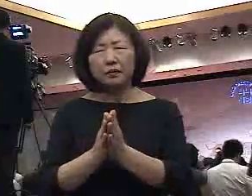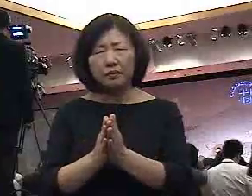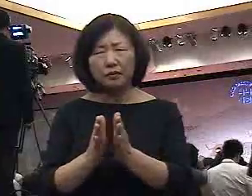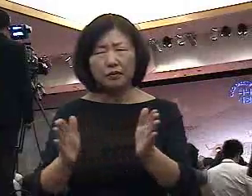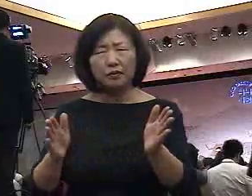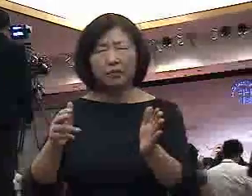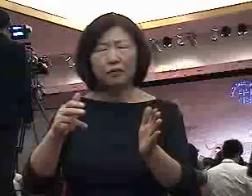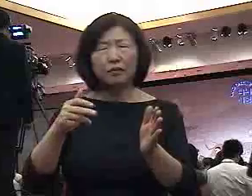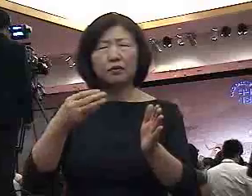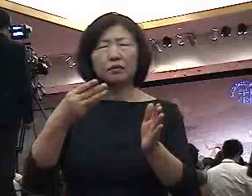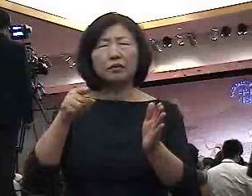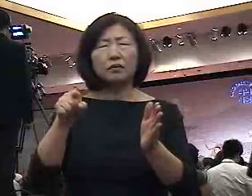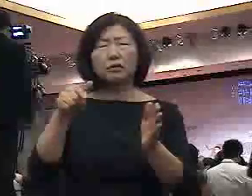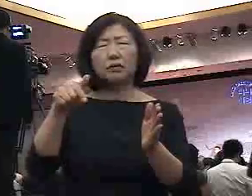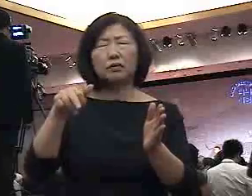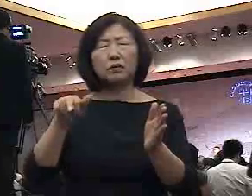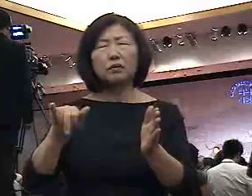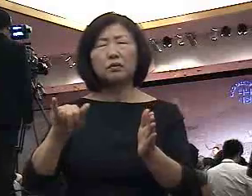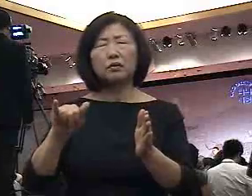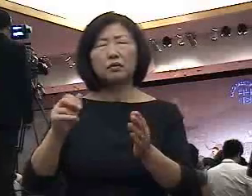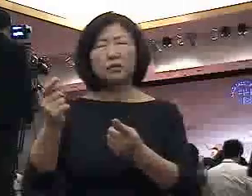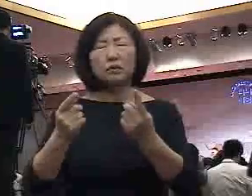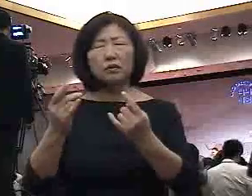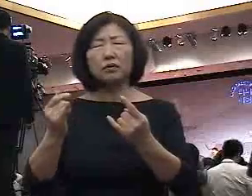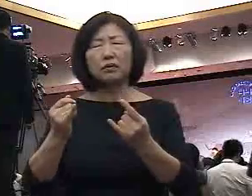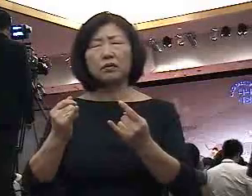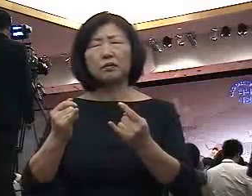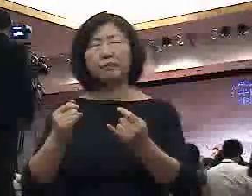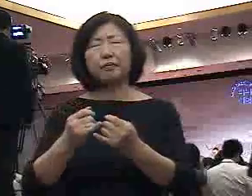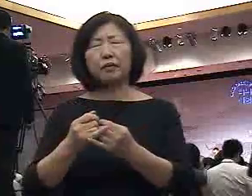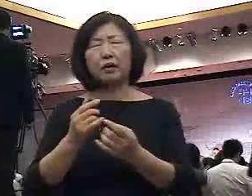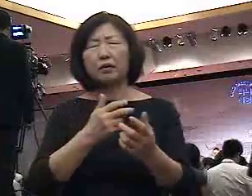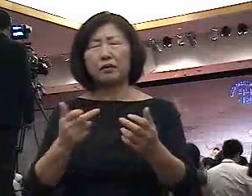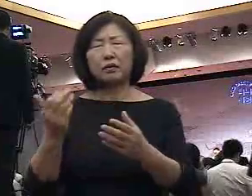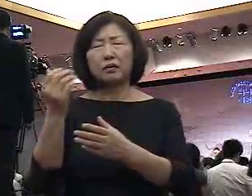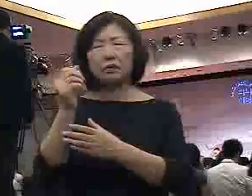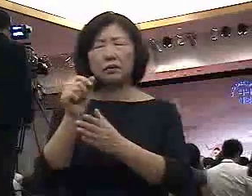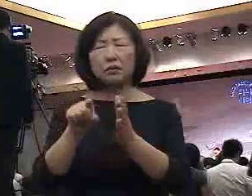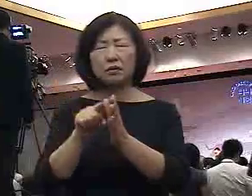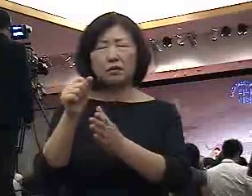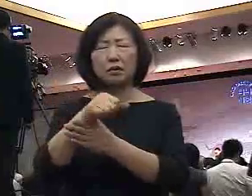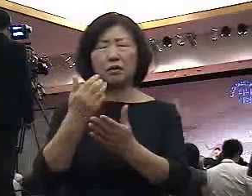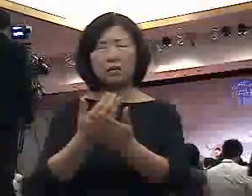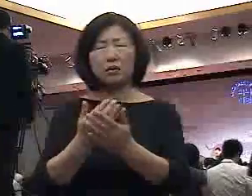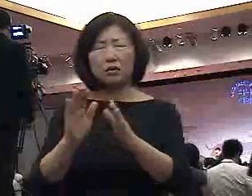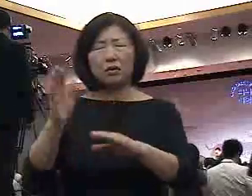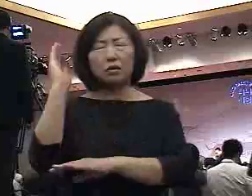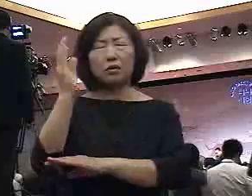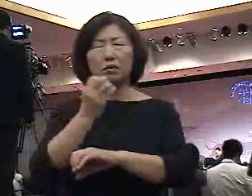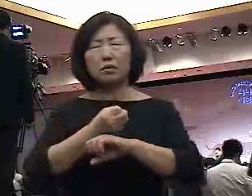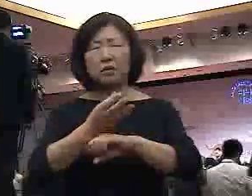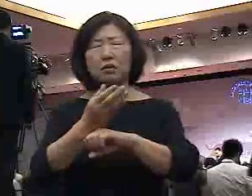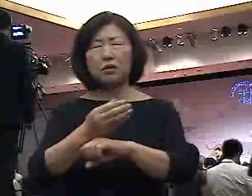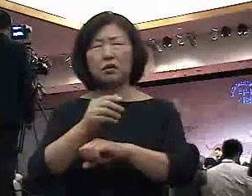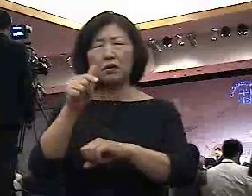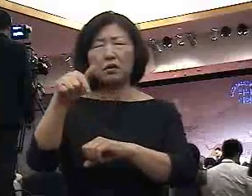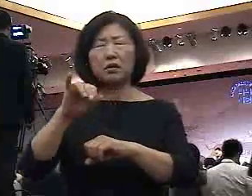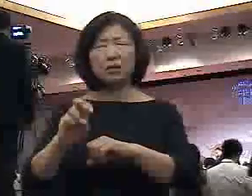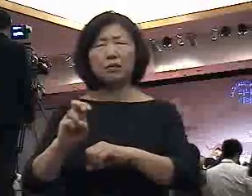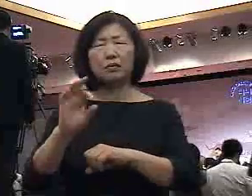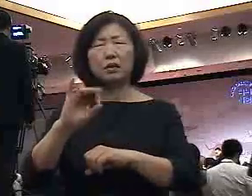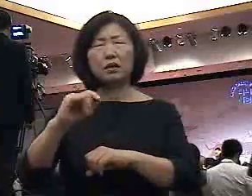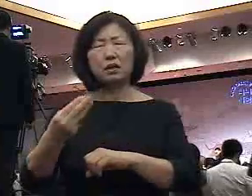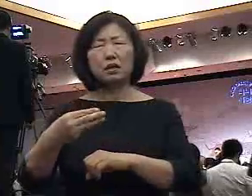터키 형제들에게 더 큰 믿음을 허락하여 주옵소서. 오늘 말씀을 전하실 김일영